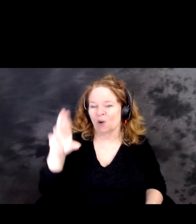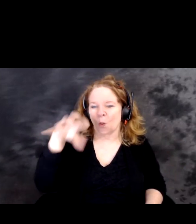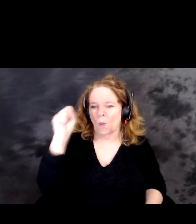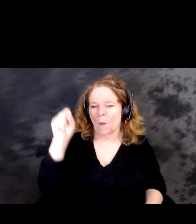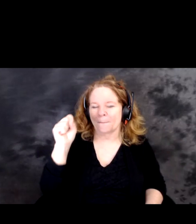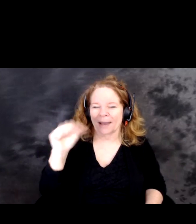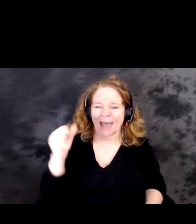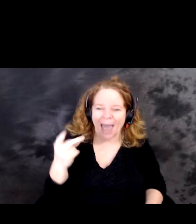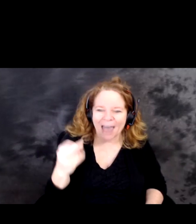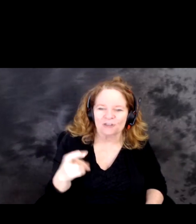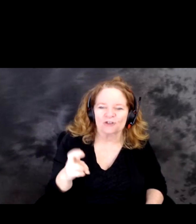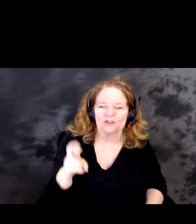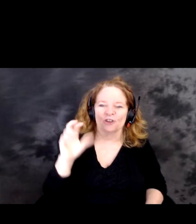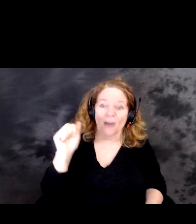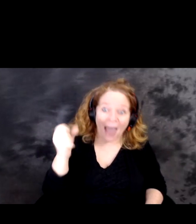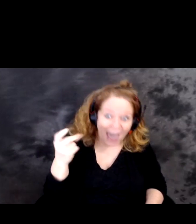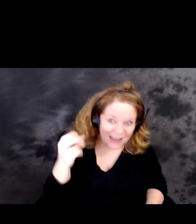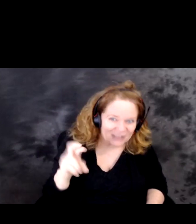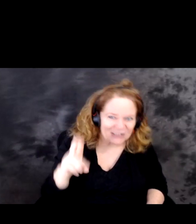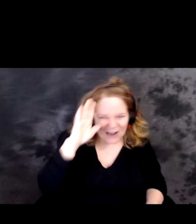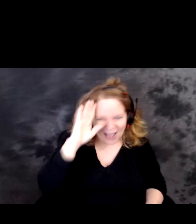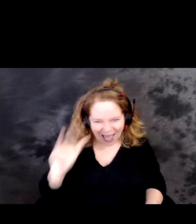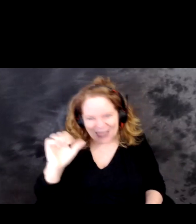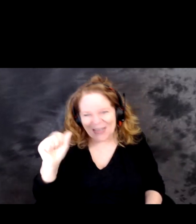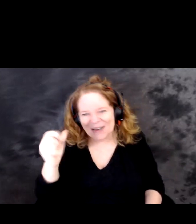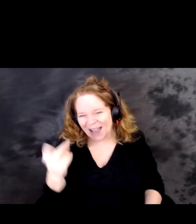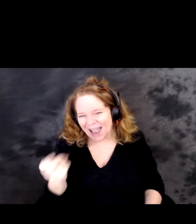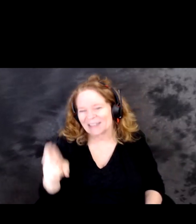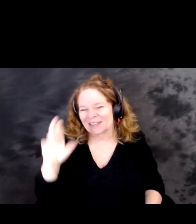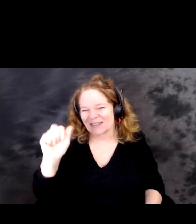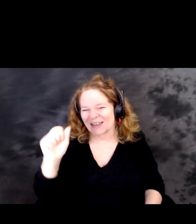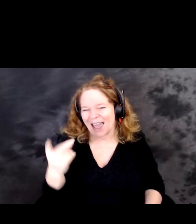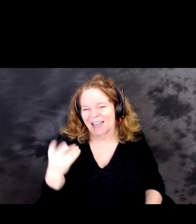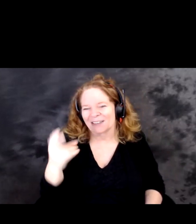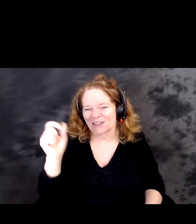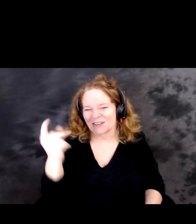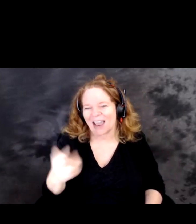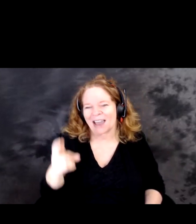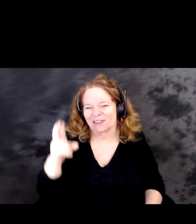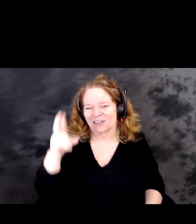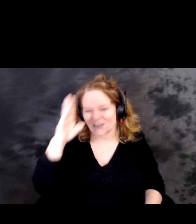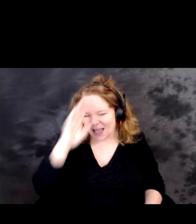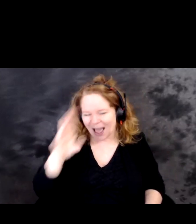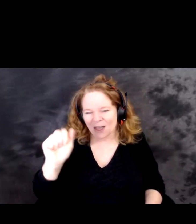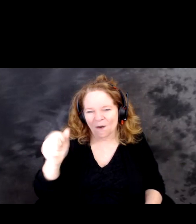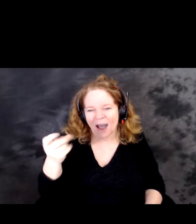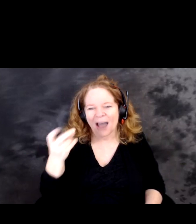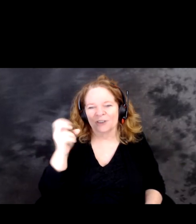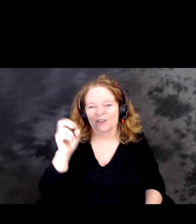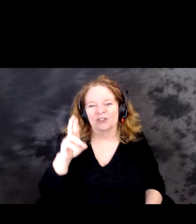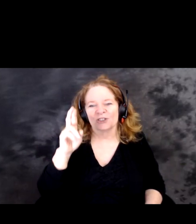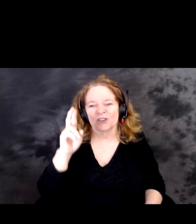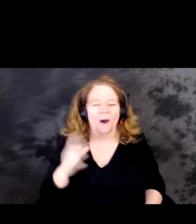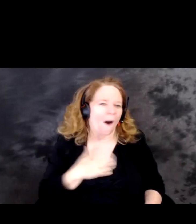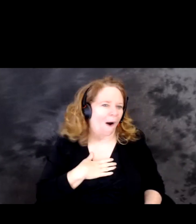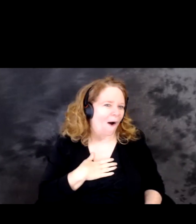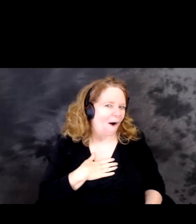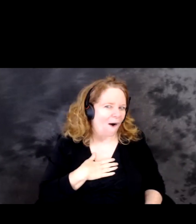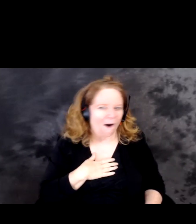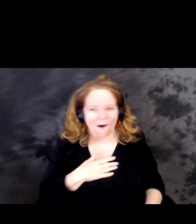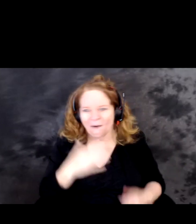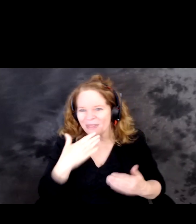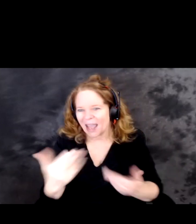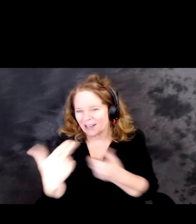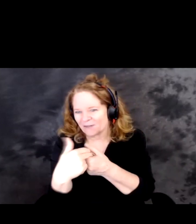whoop, whoop. Ah, hola, Asha, Asha, Asha. Oh, hola, hola, hola, Asha.